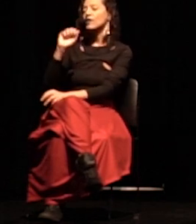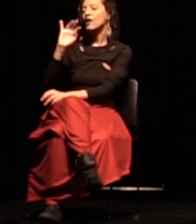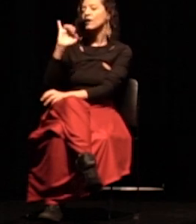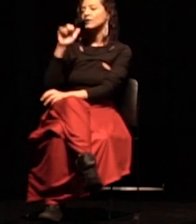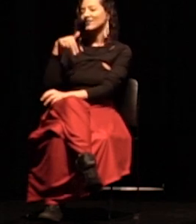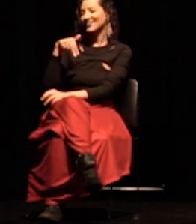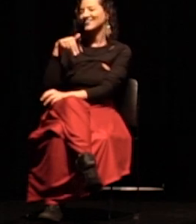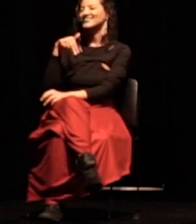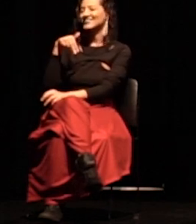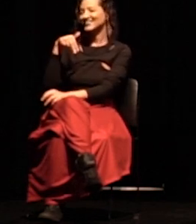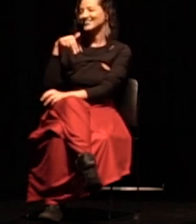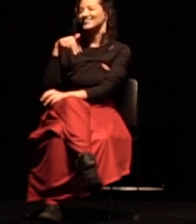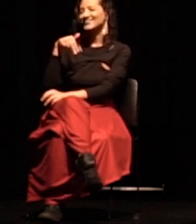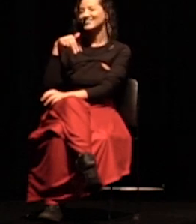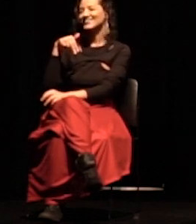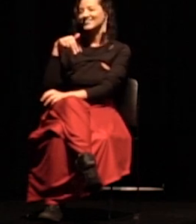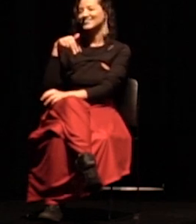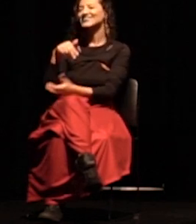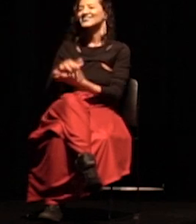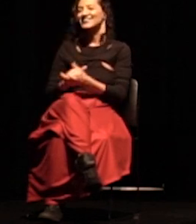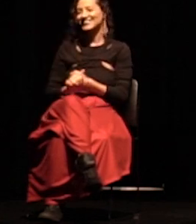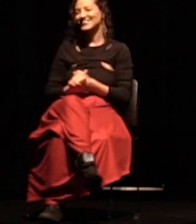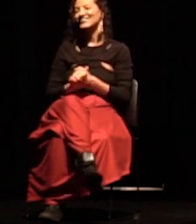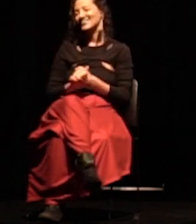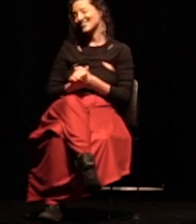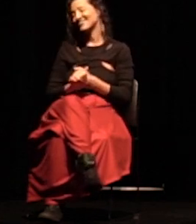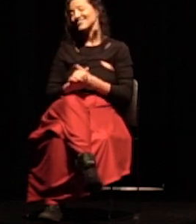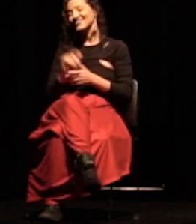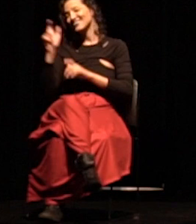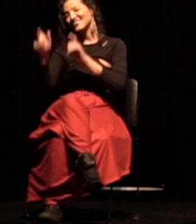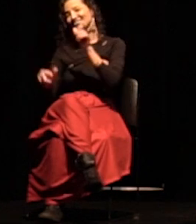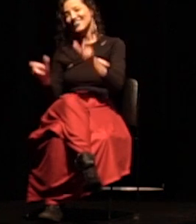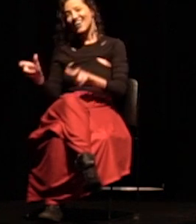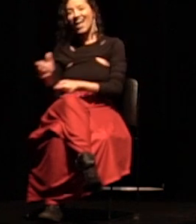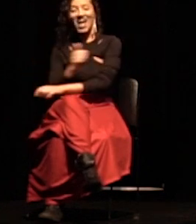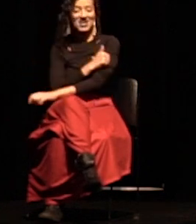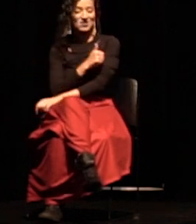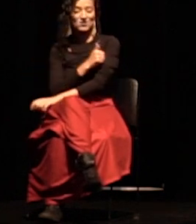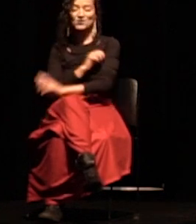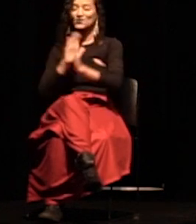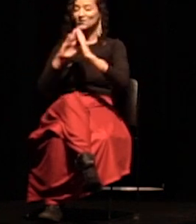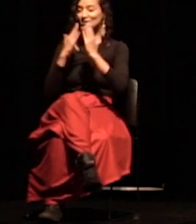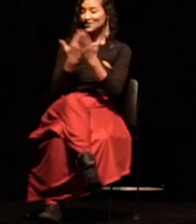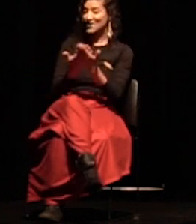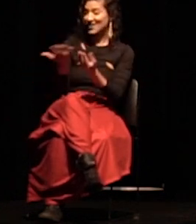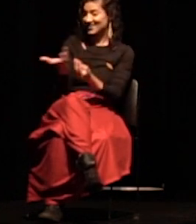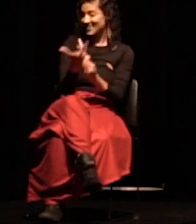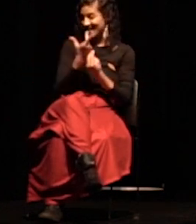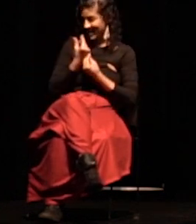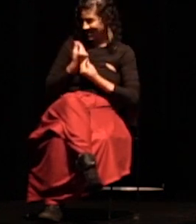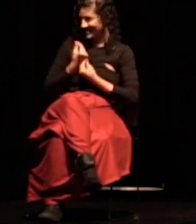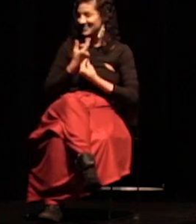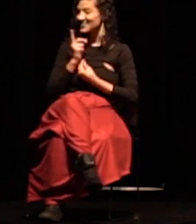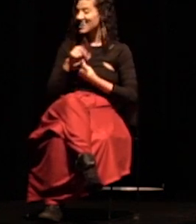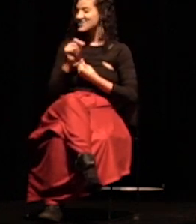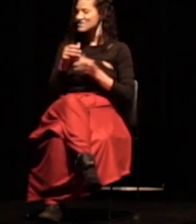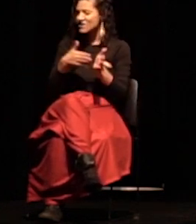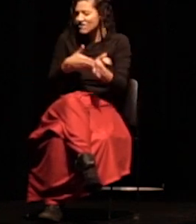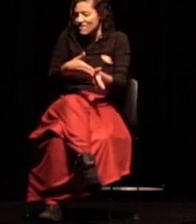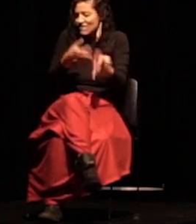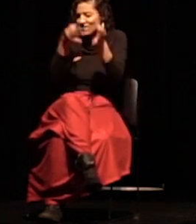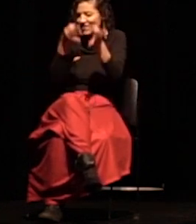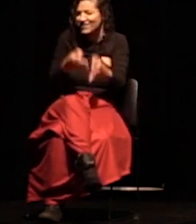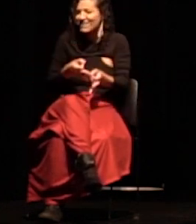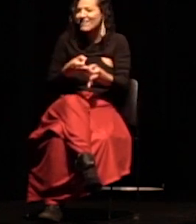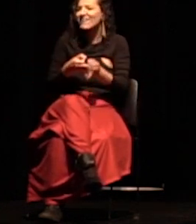pessoas, enfim, alunos de escolas de arte associam o Tatlin à franqueza da estrutura, e